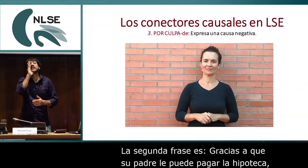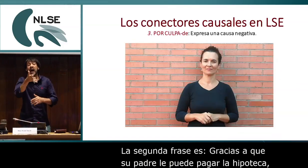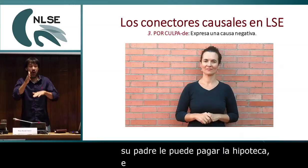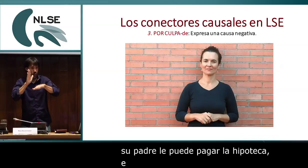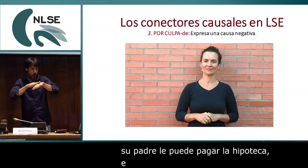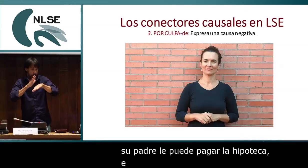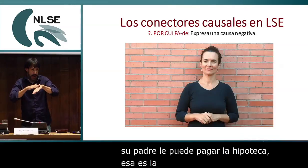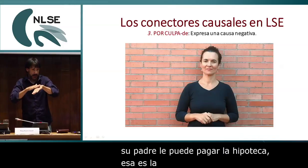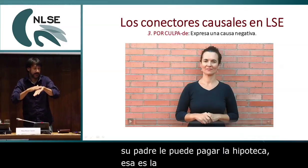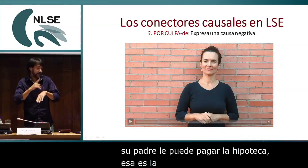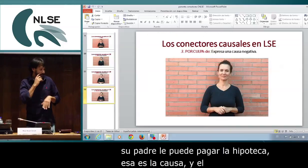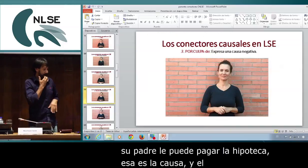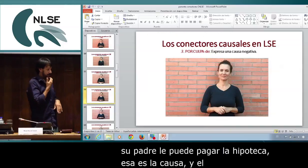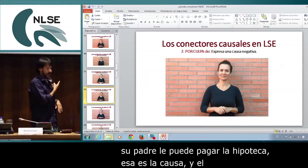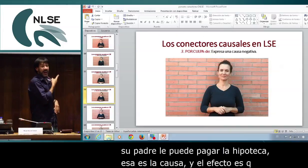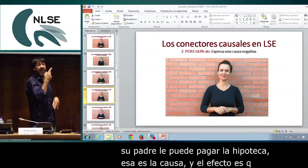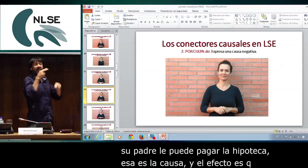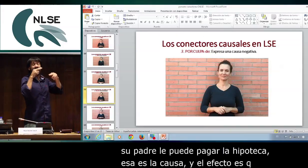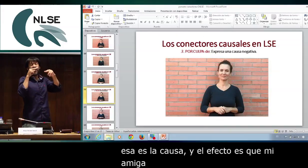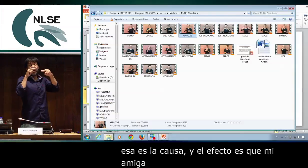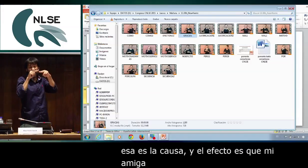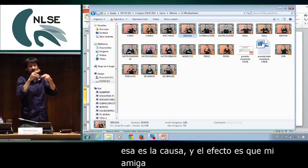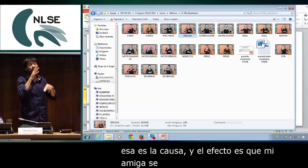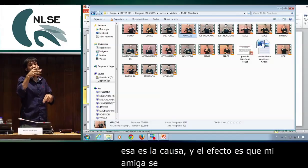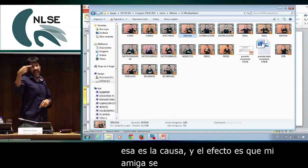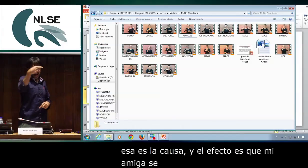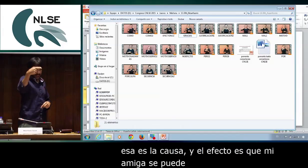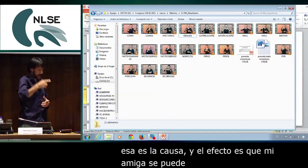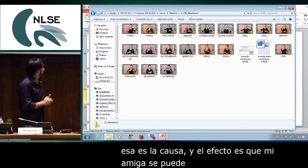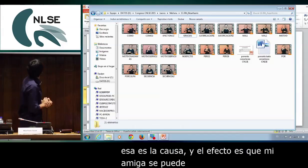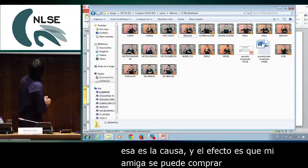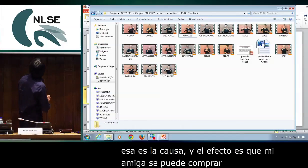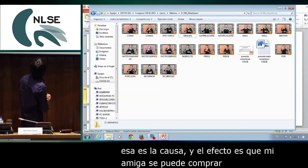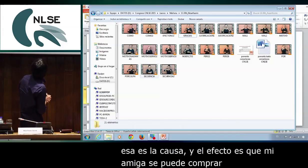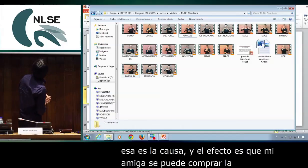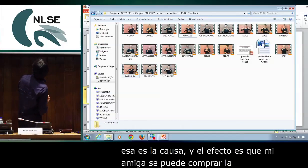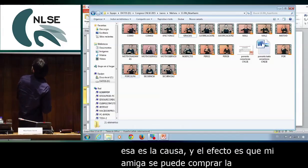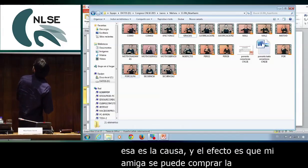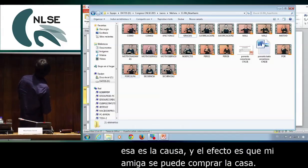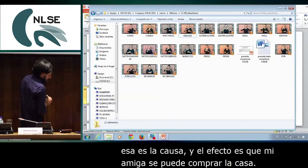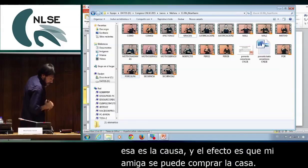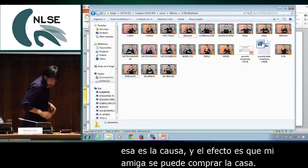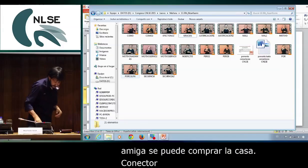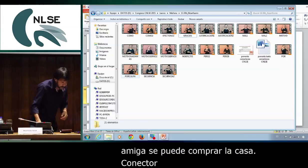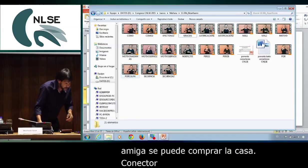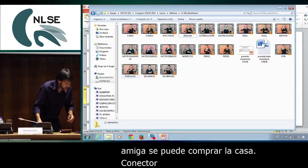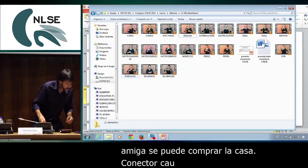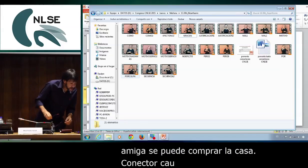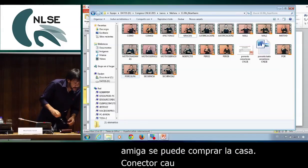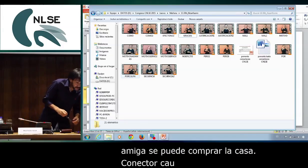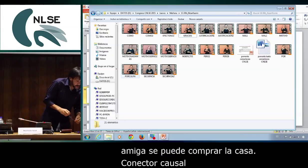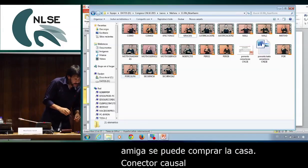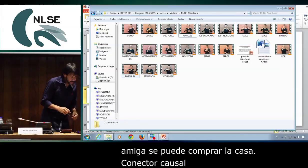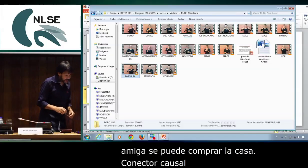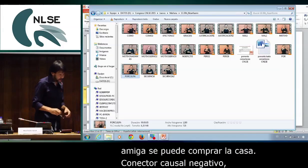Conector causal negativo, es decir, que expresa